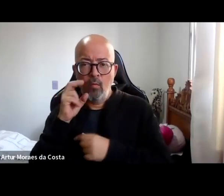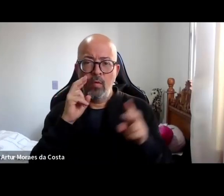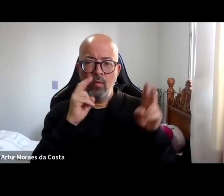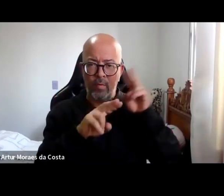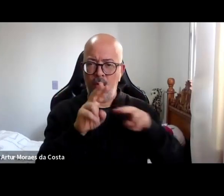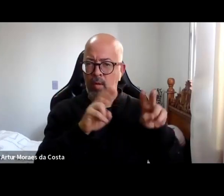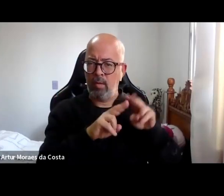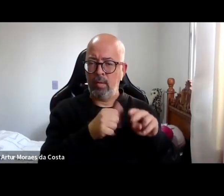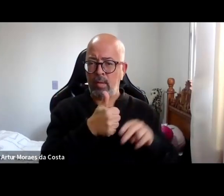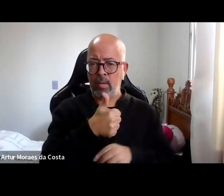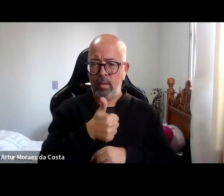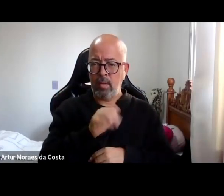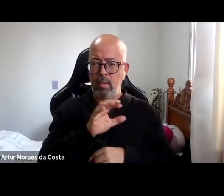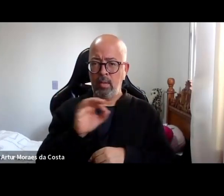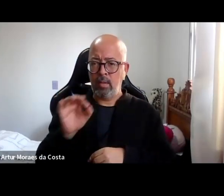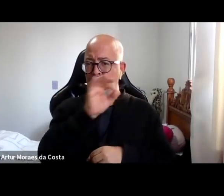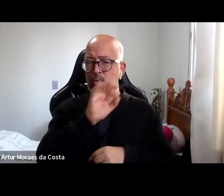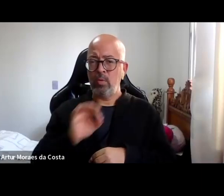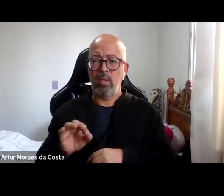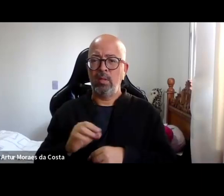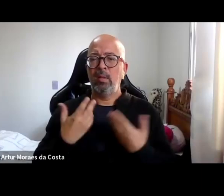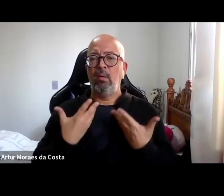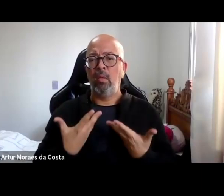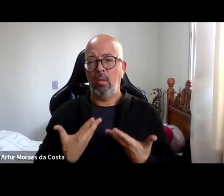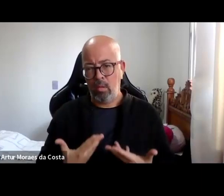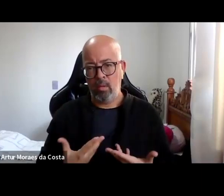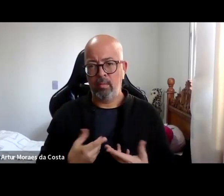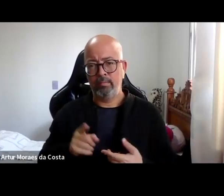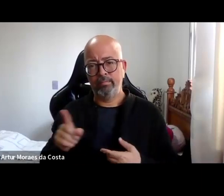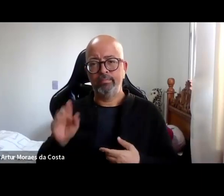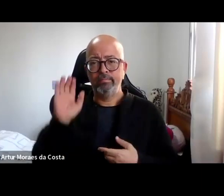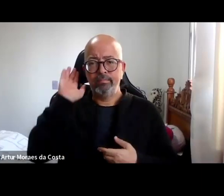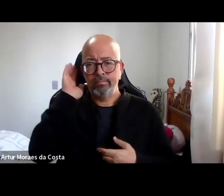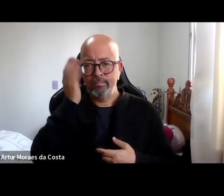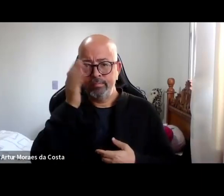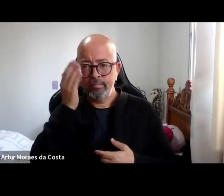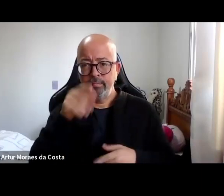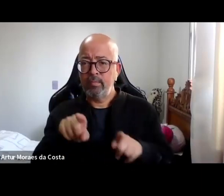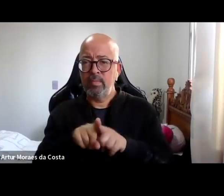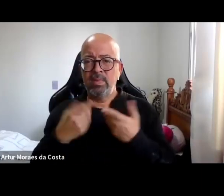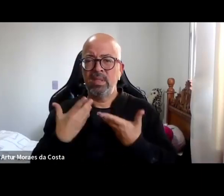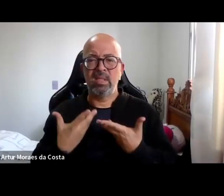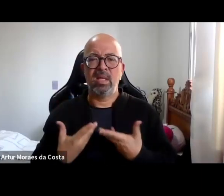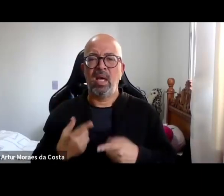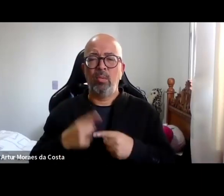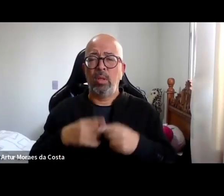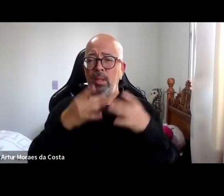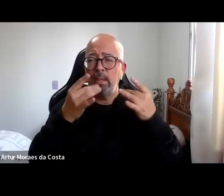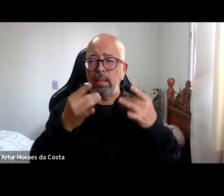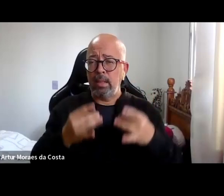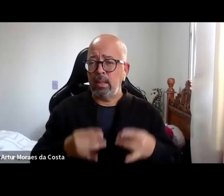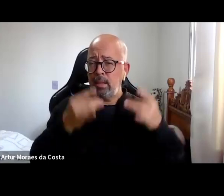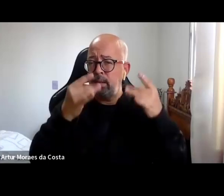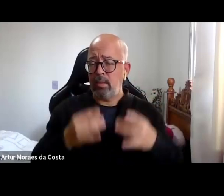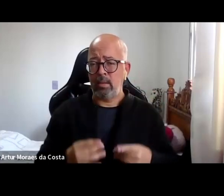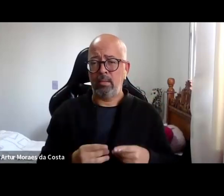bueno confundiría mucho a la persona sordociega que no tendría ni siquiera tiempo para ordenar y